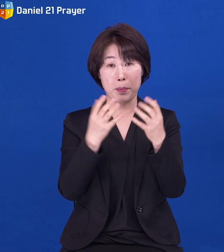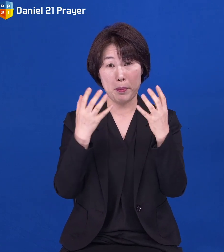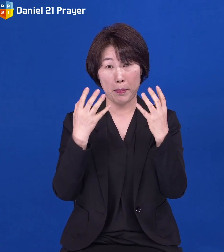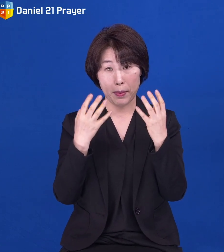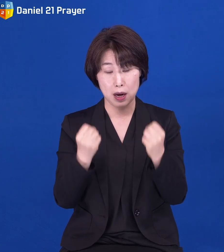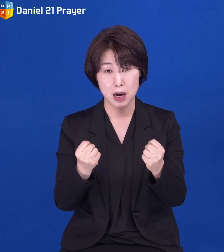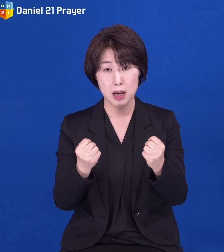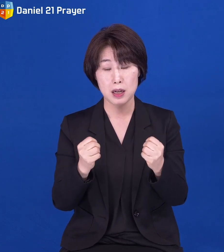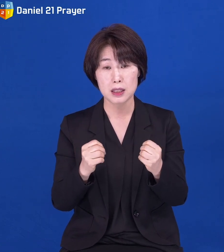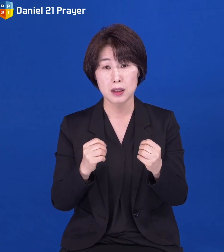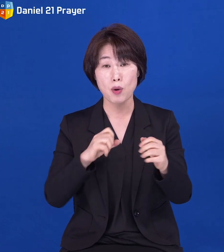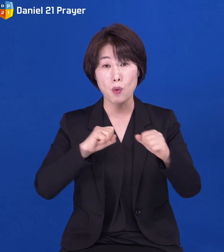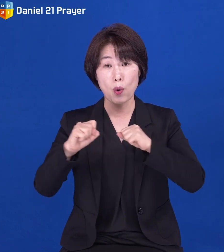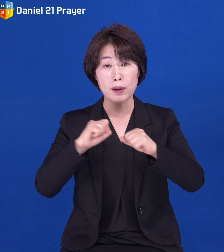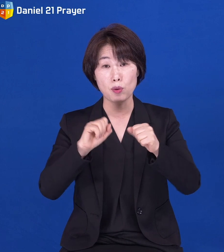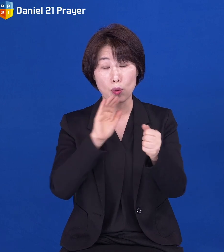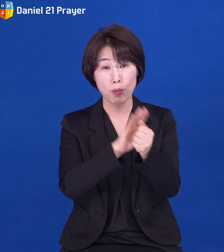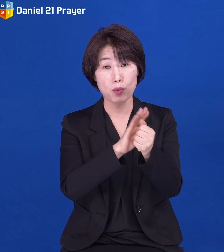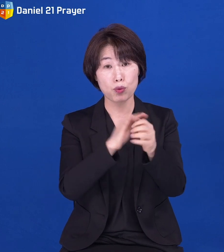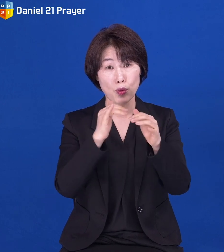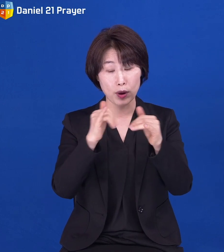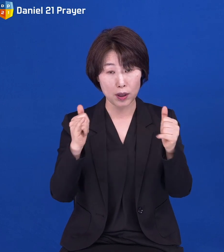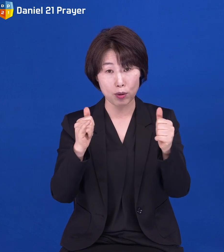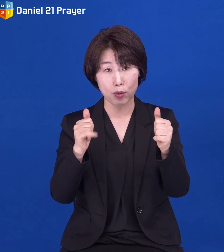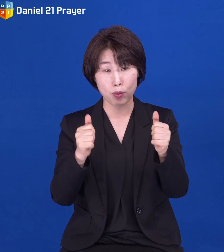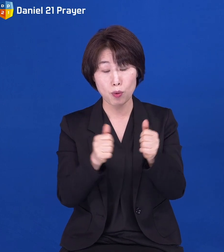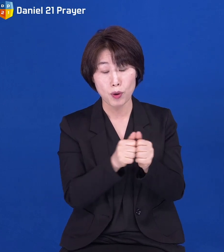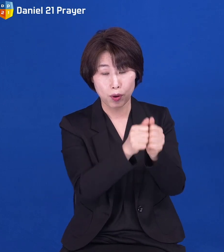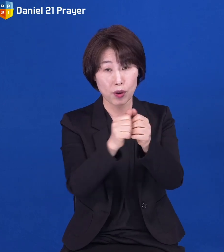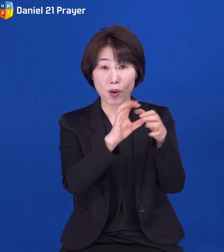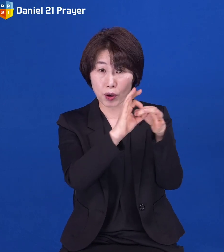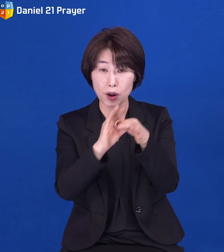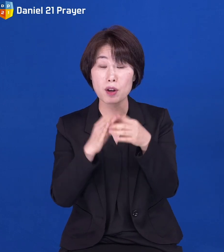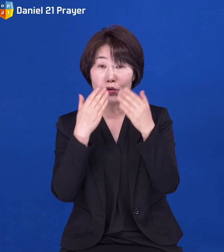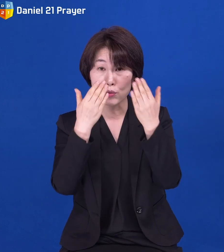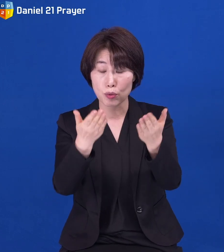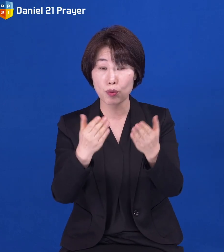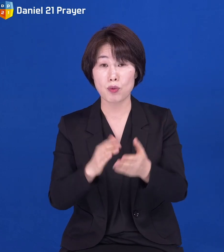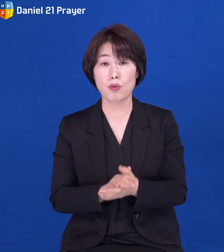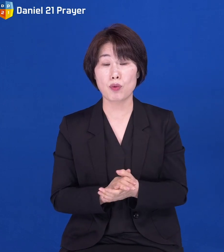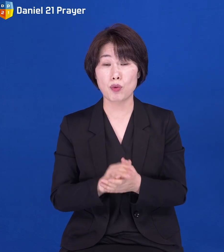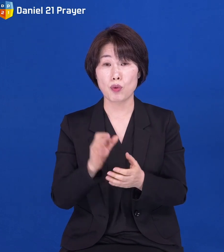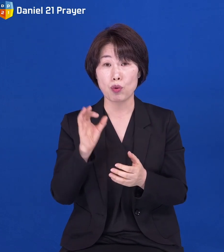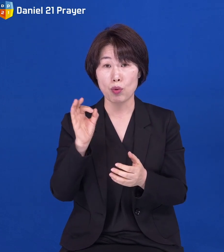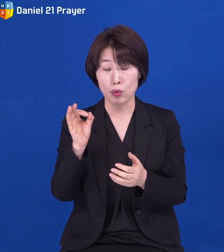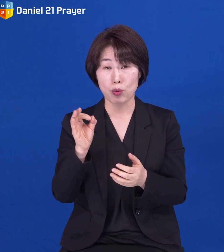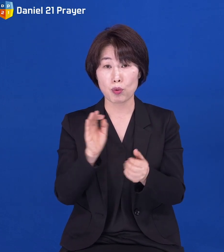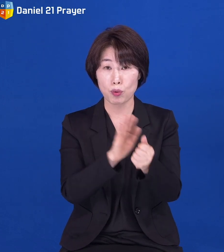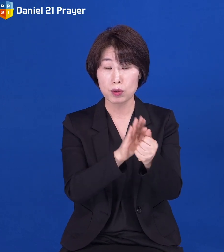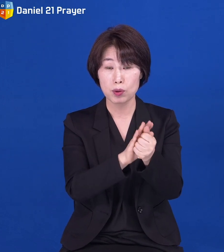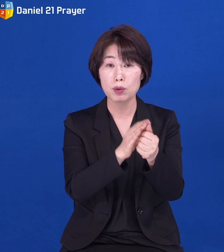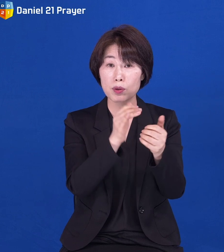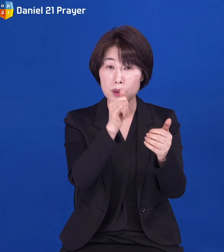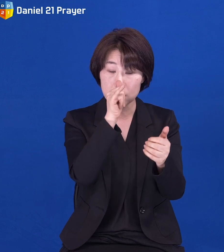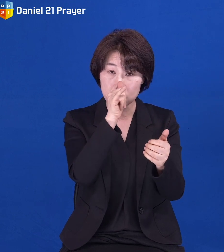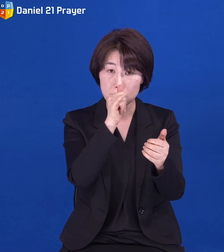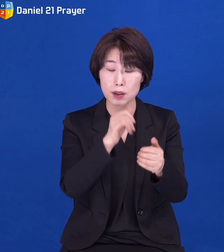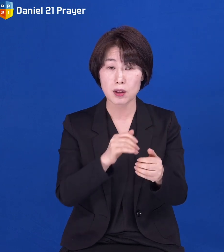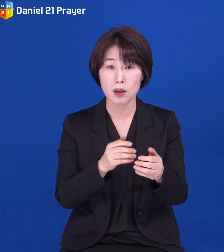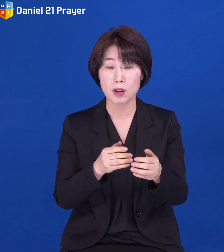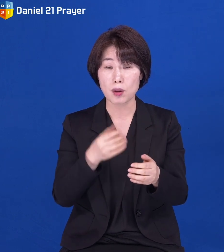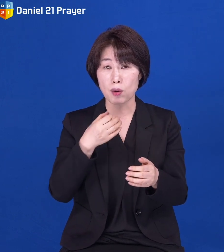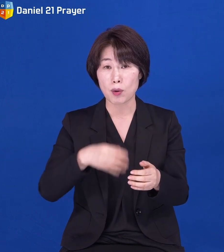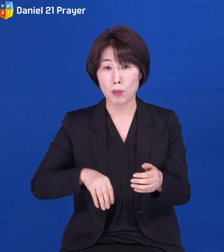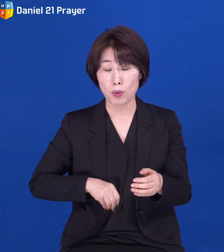활동 보조인이라고 붙여주시고 거기서 이제 활동 보조금이 나와서 좀 언어 치료나 다른 복지관에서 쓸 수 있는 카드 같은